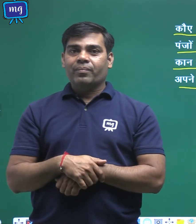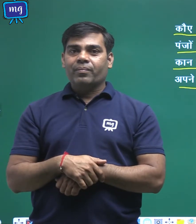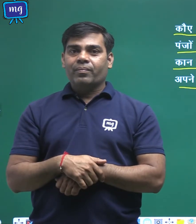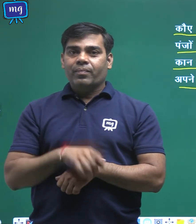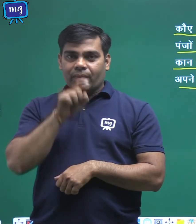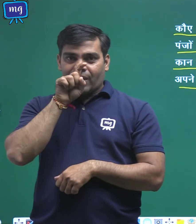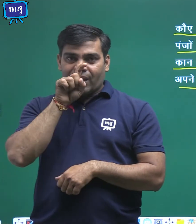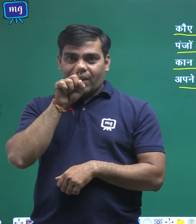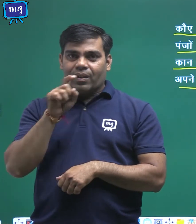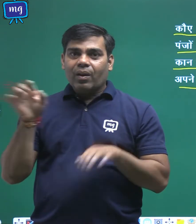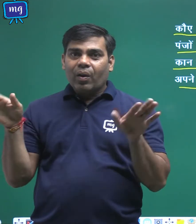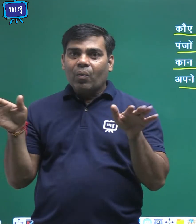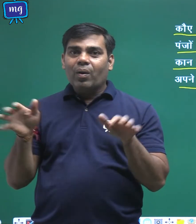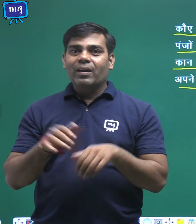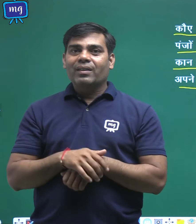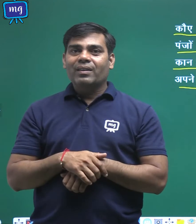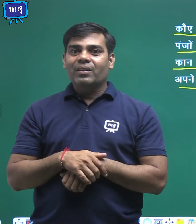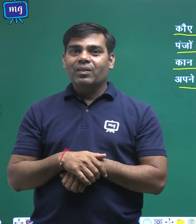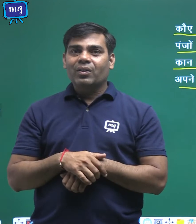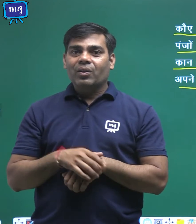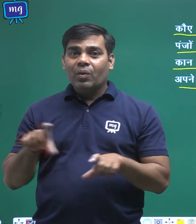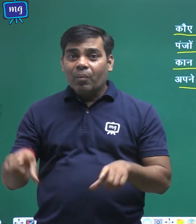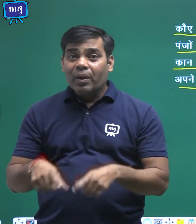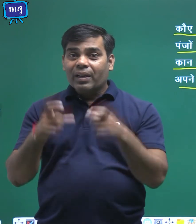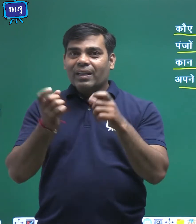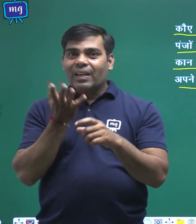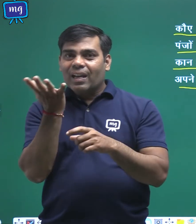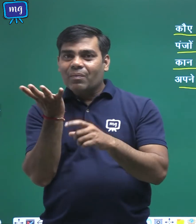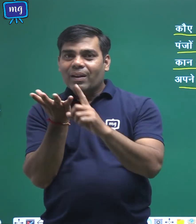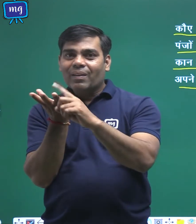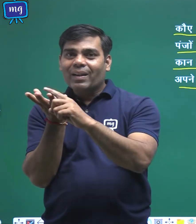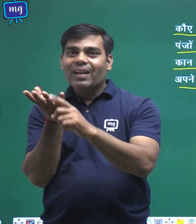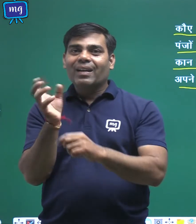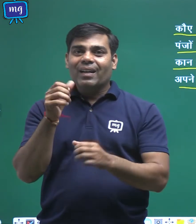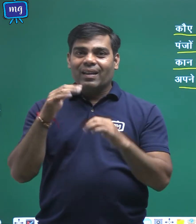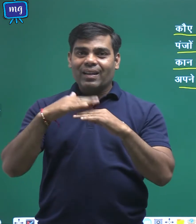एक कौवा जो डाल पर बैठा है,